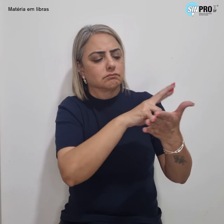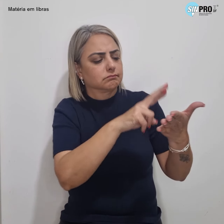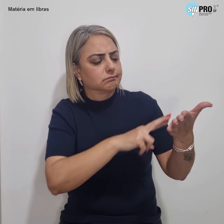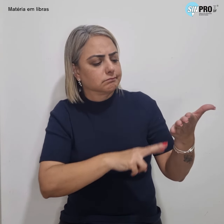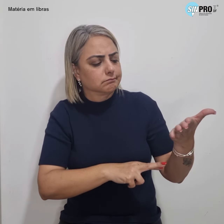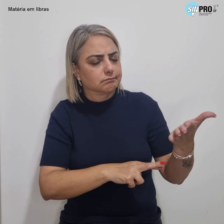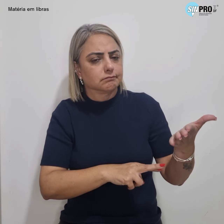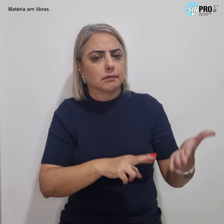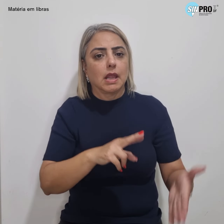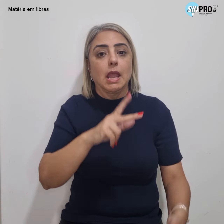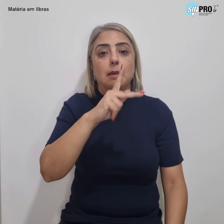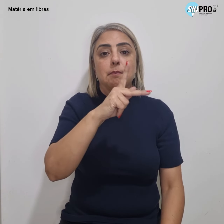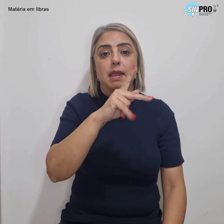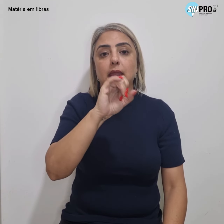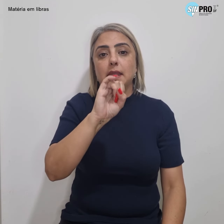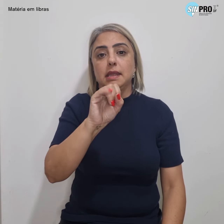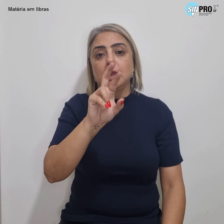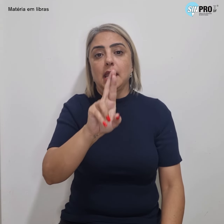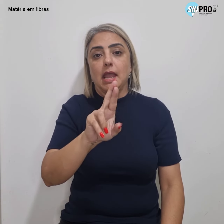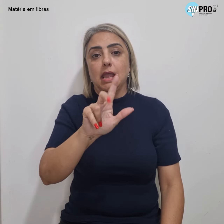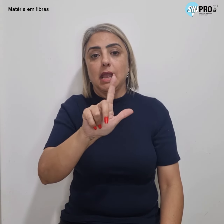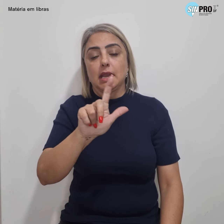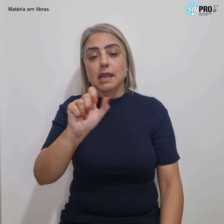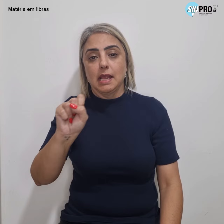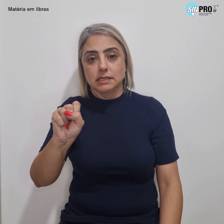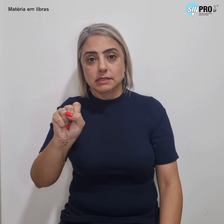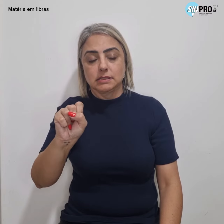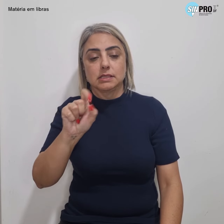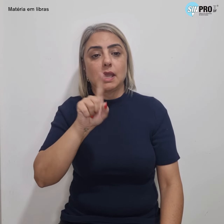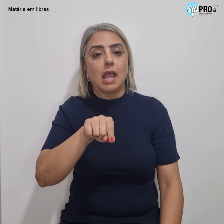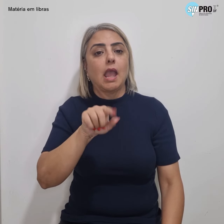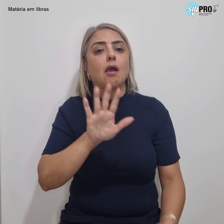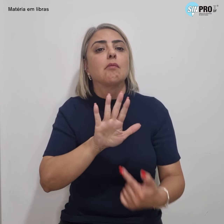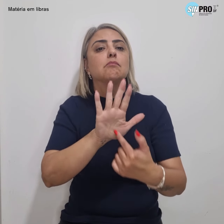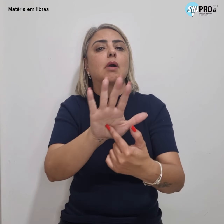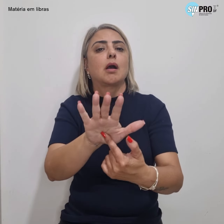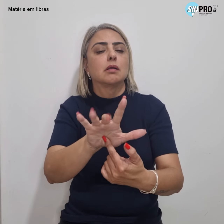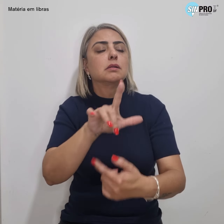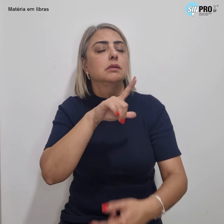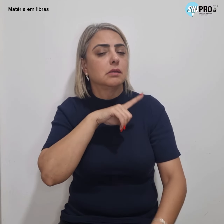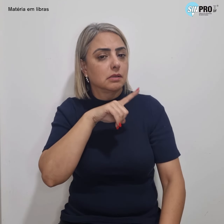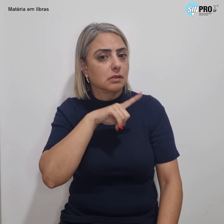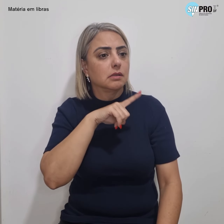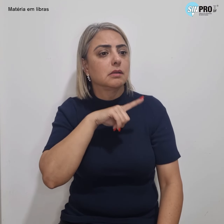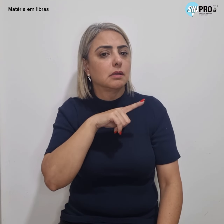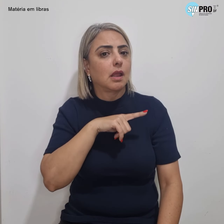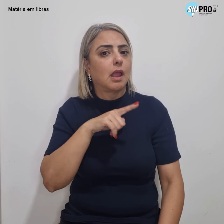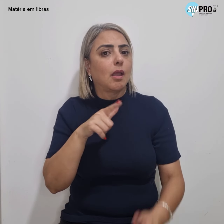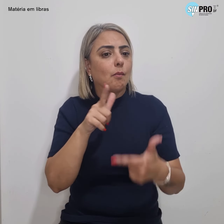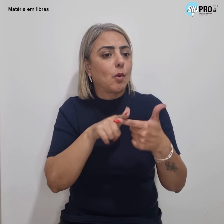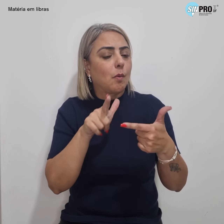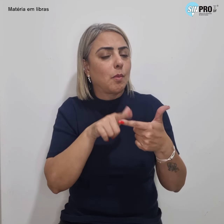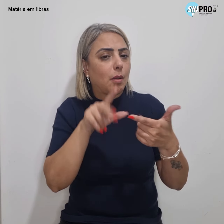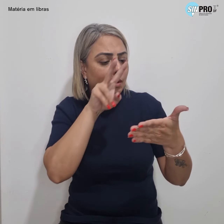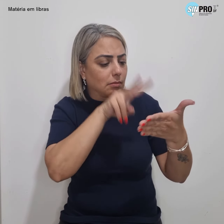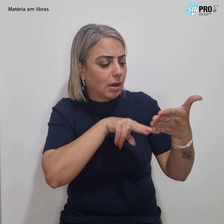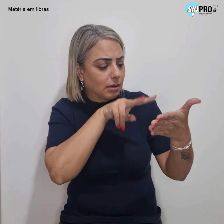PIRLS é um sinal de que temos uma crise de leitura nas escolas